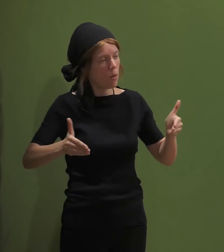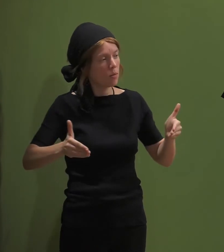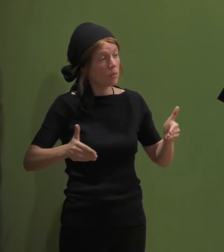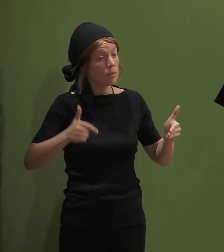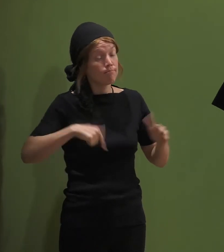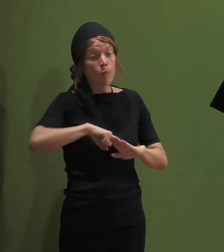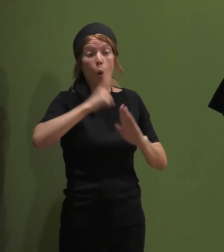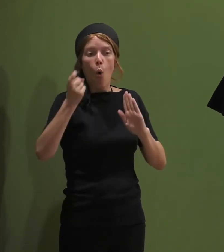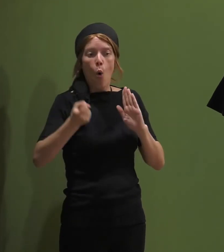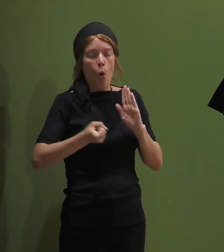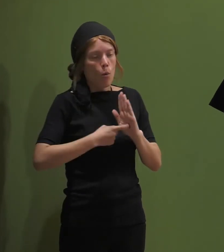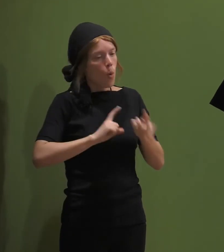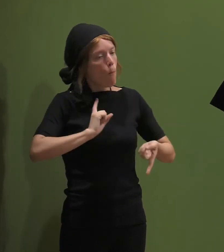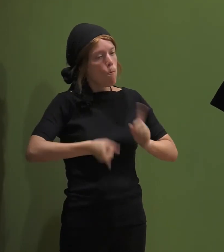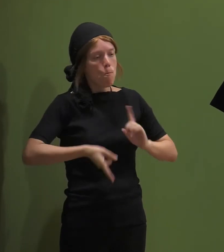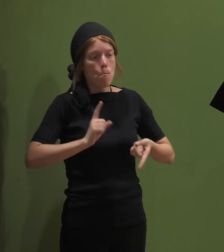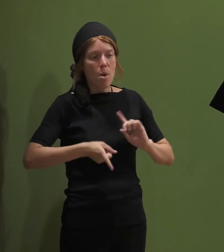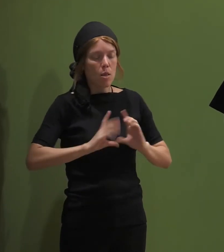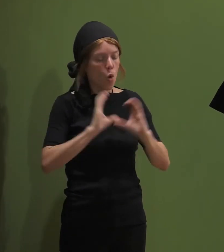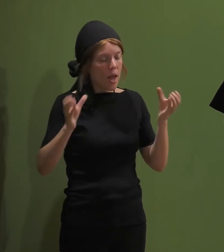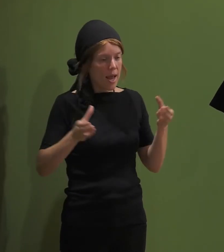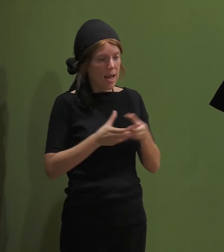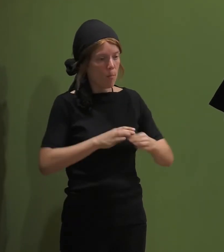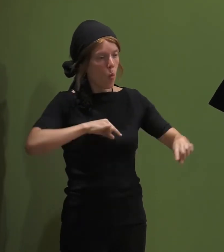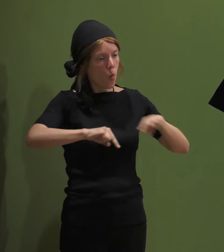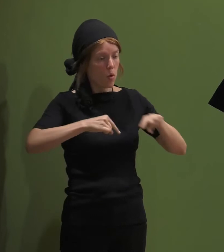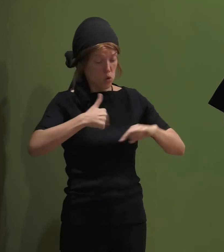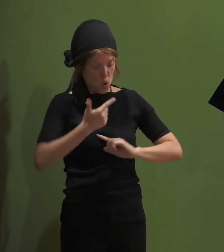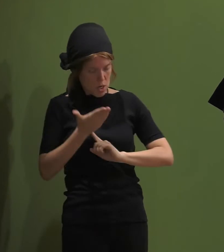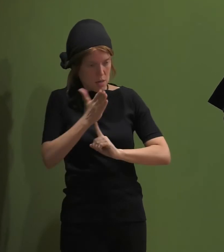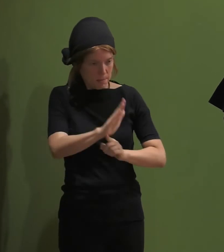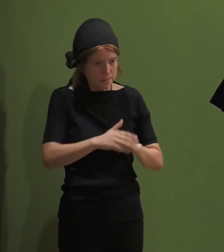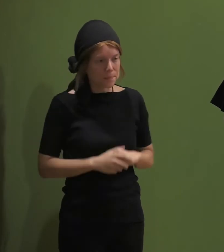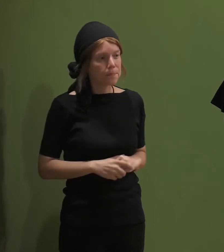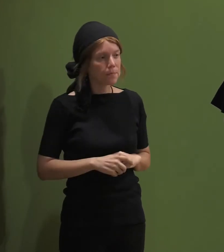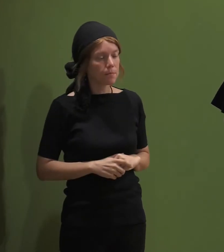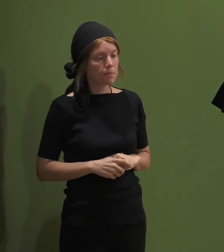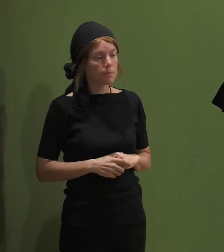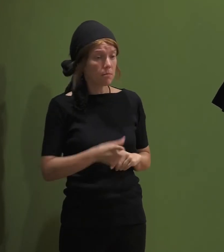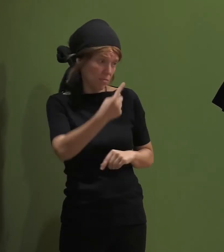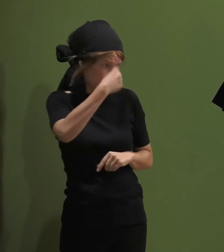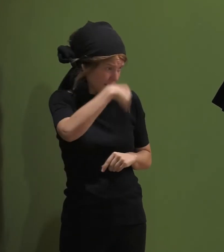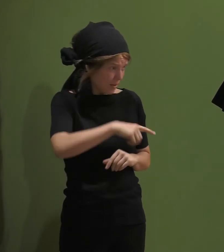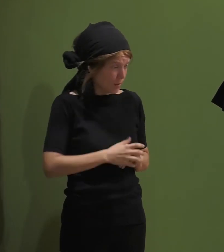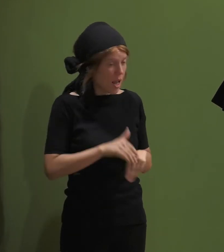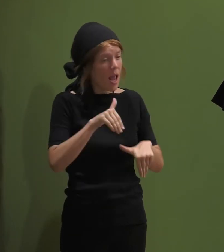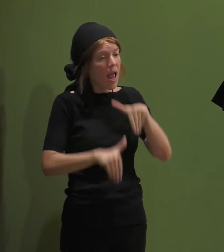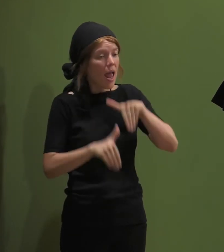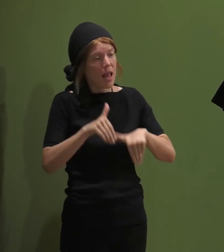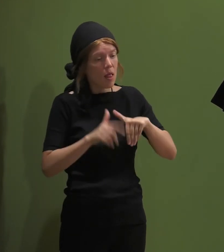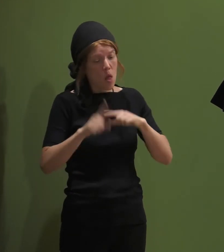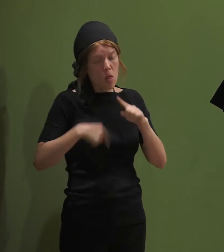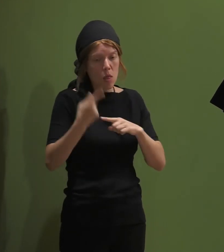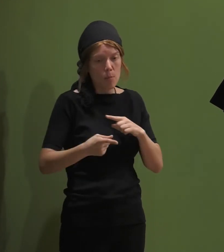transcurra íntegramente bajo el mandato del equipo de dirección que represento. Como todos ustedes conocen, las elecciones y el